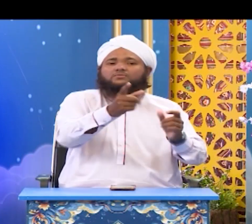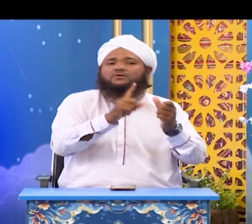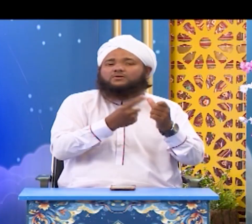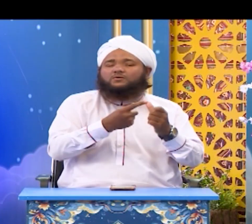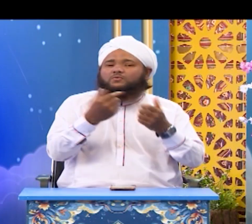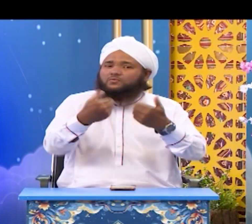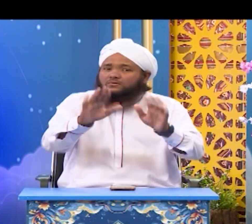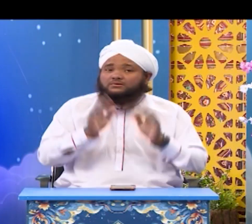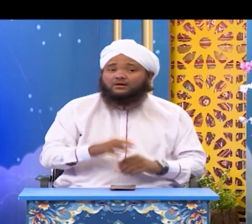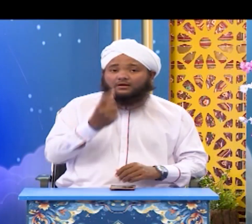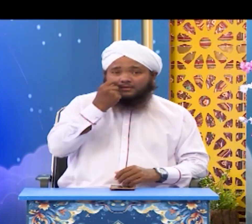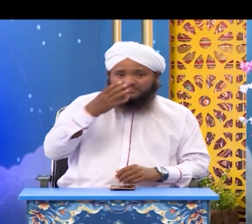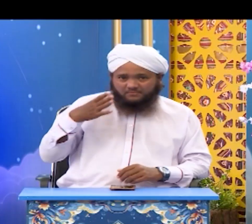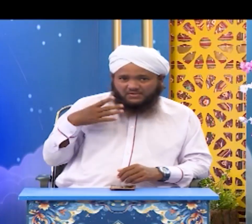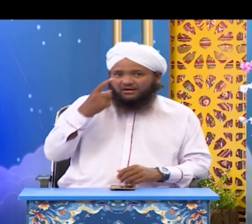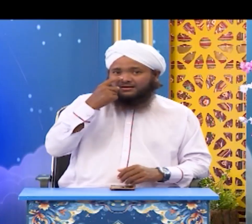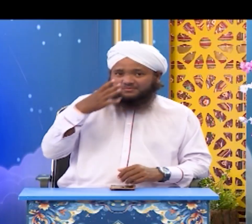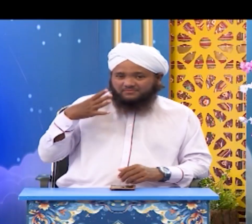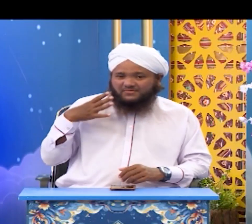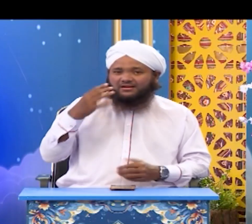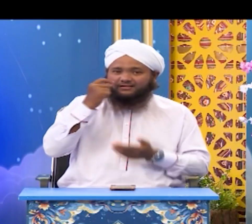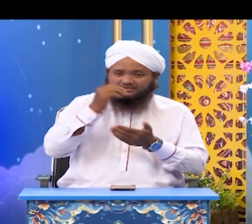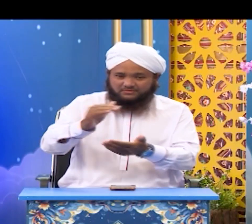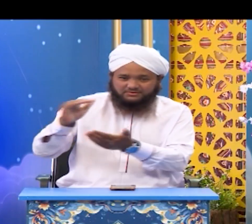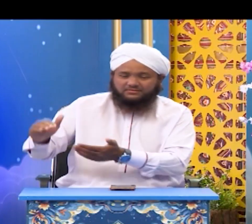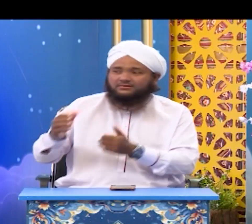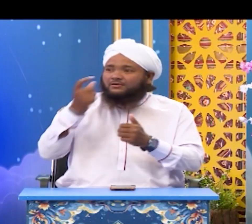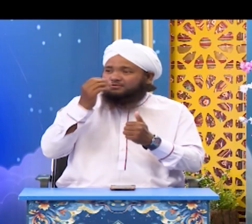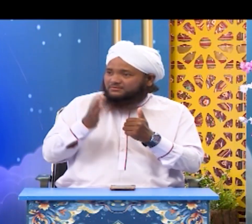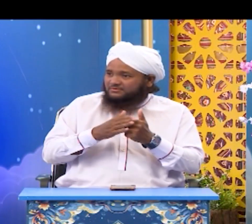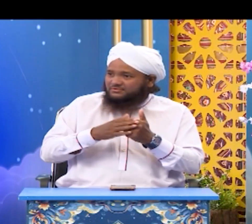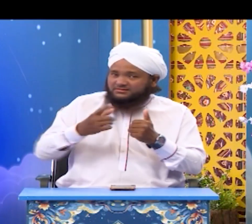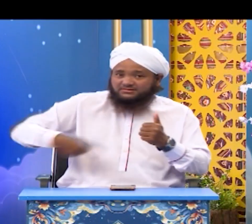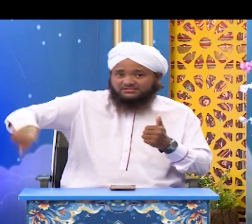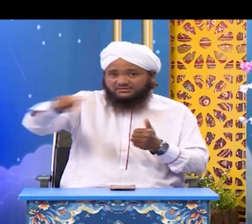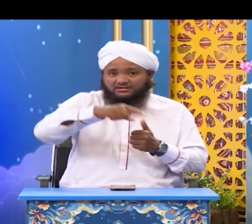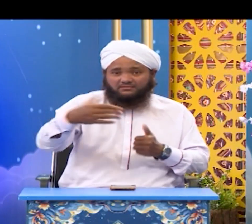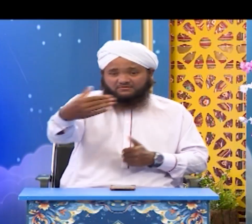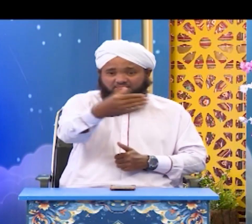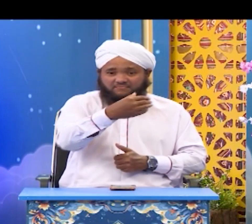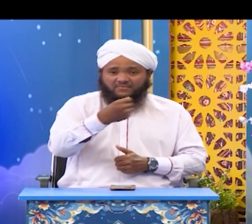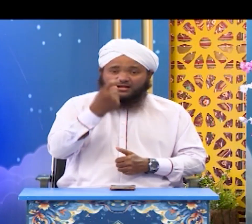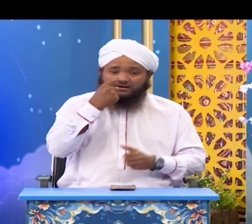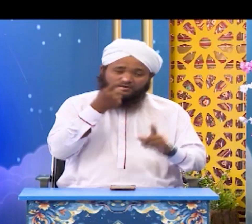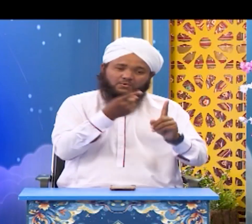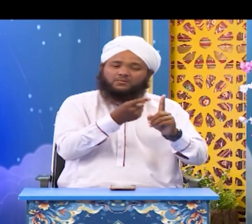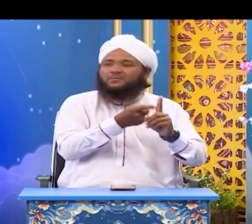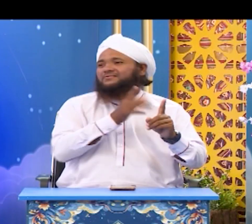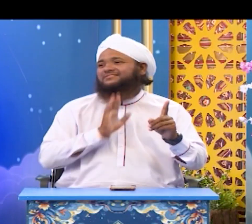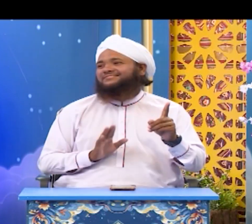ماں باپ، بھائی بہن، اولاد اور شوہر کی میراثوں کی وارث قرار دی گئیں۔ الغرض وہ